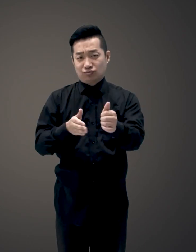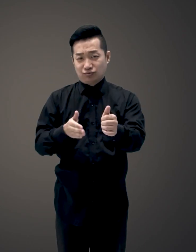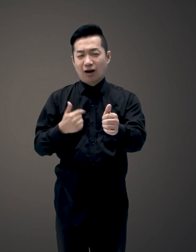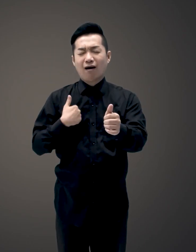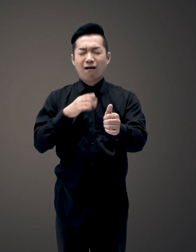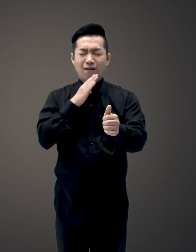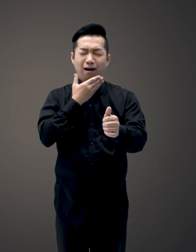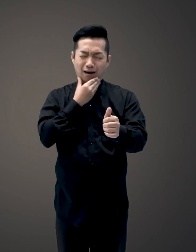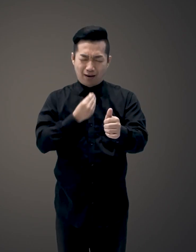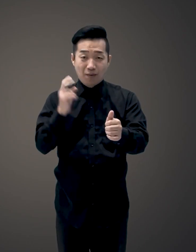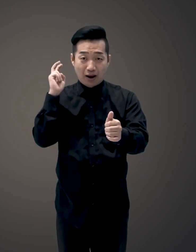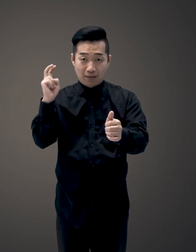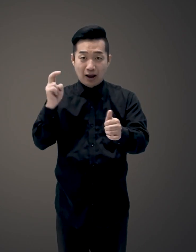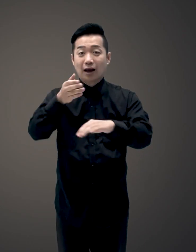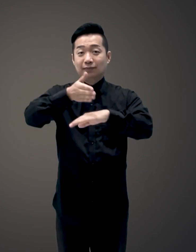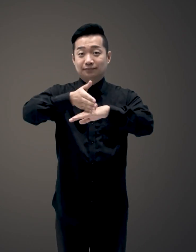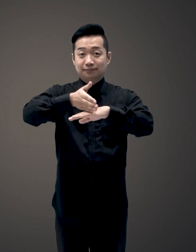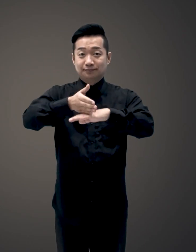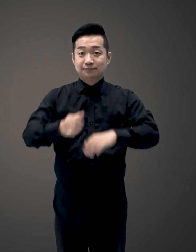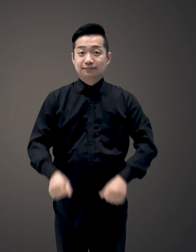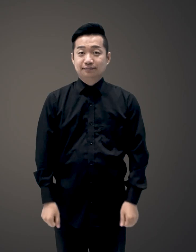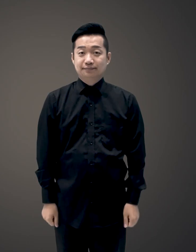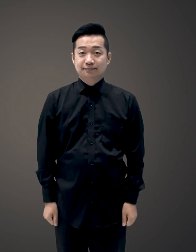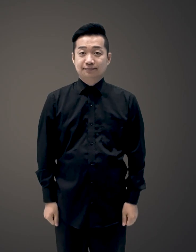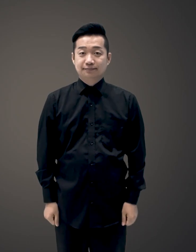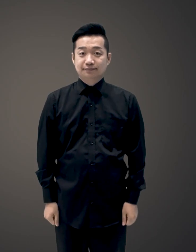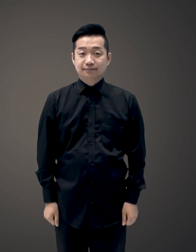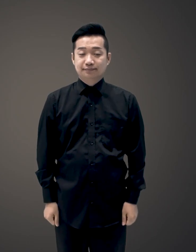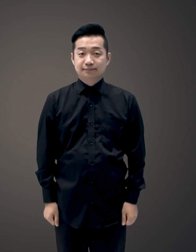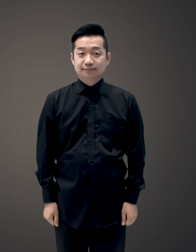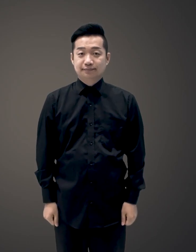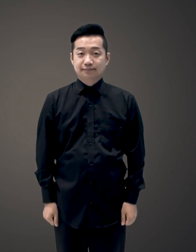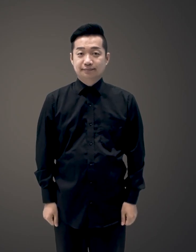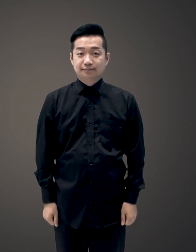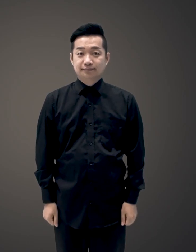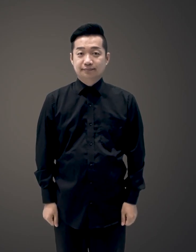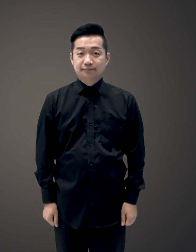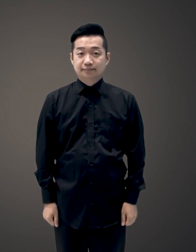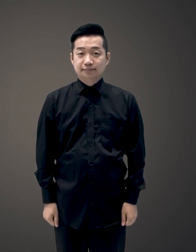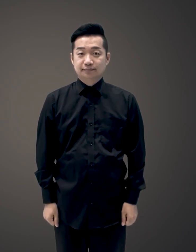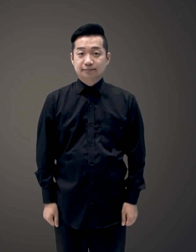있다면 저는 참 행복할 것 같습니다. 감사합니다.